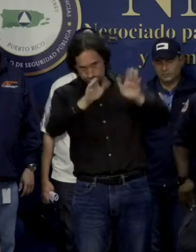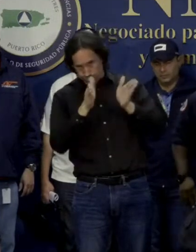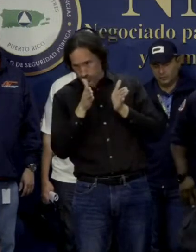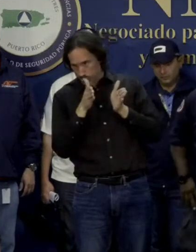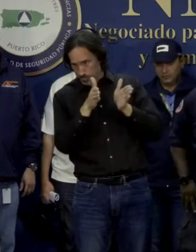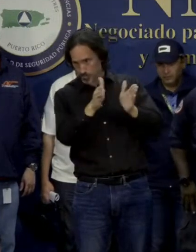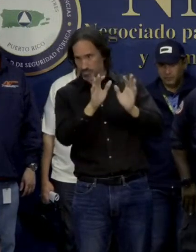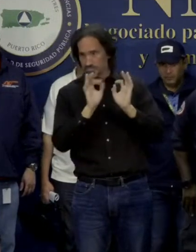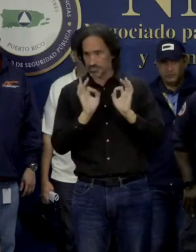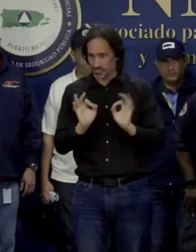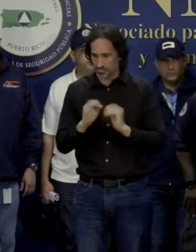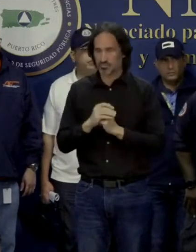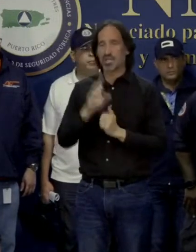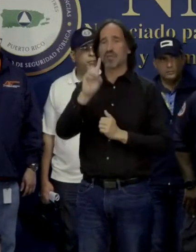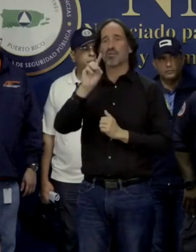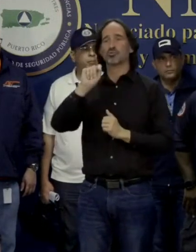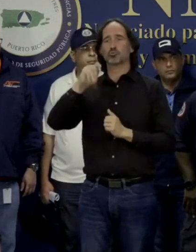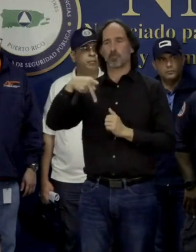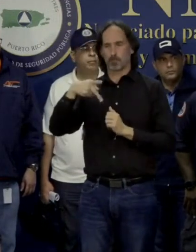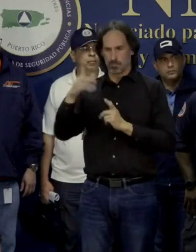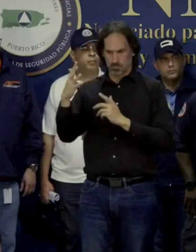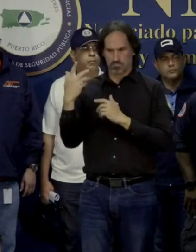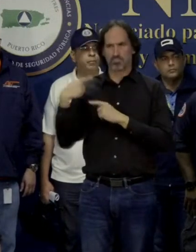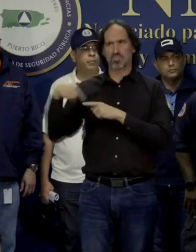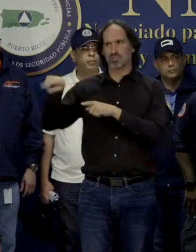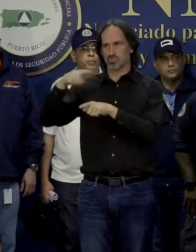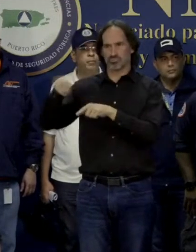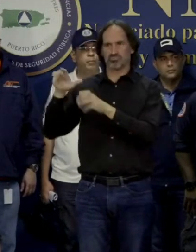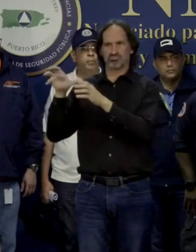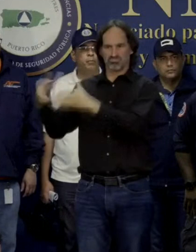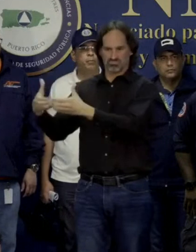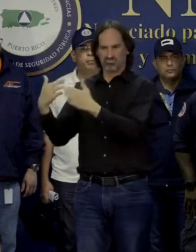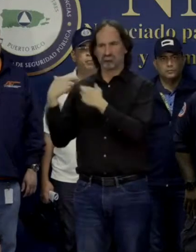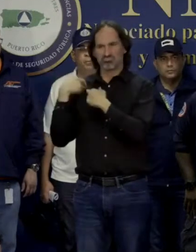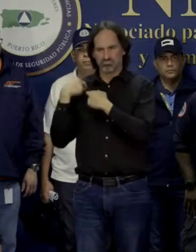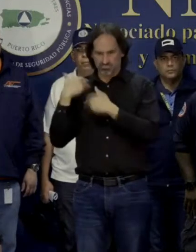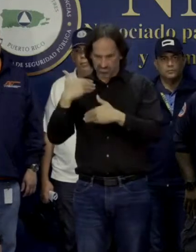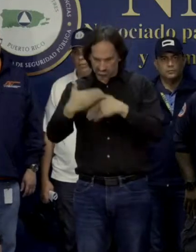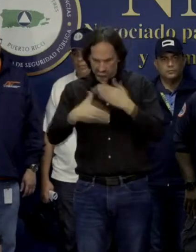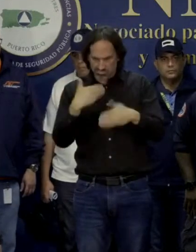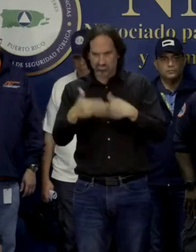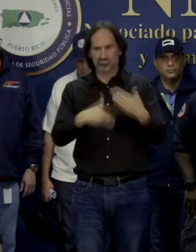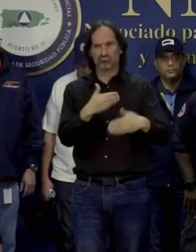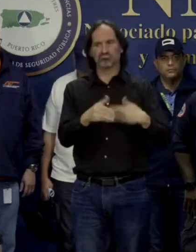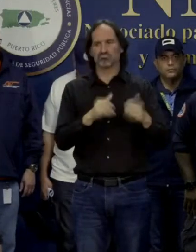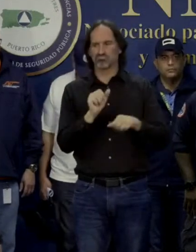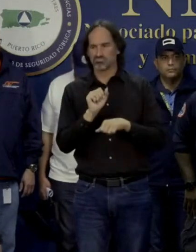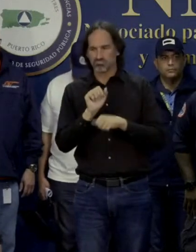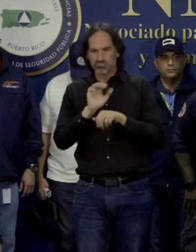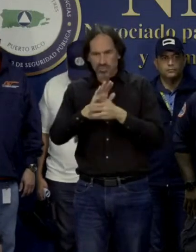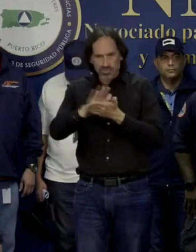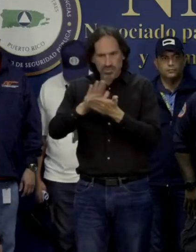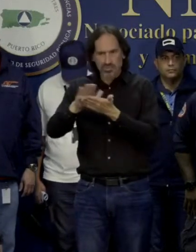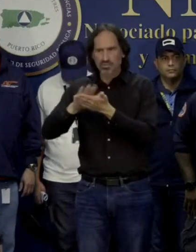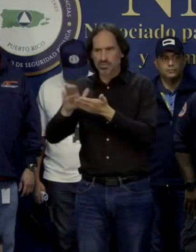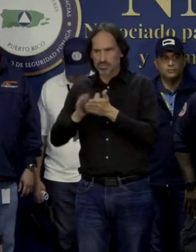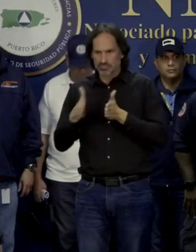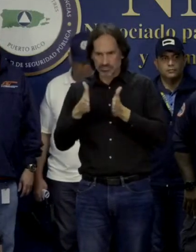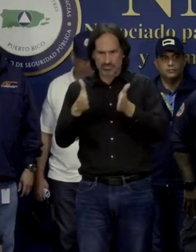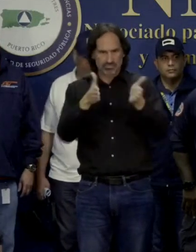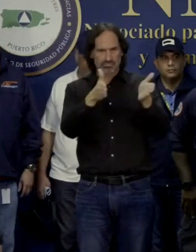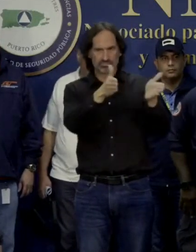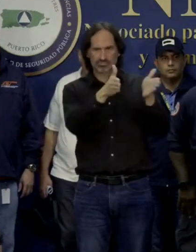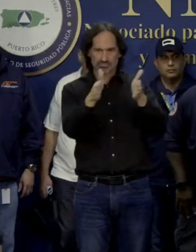Autoridad de Energía Eléctrica, esos empleados están trabajando con nuestras brigadas actualmente, abriendo brecha, ayudando en las regionales y ayudándonos a nosotros también